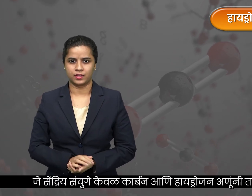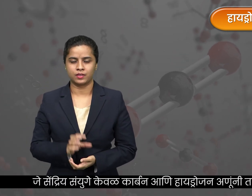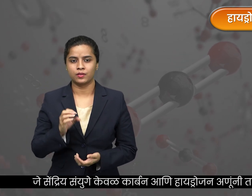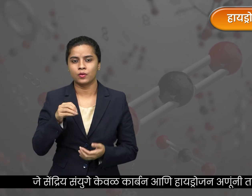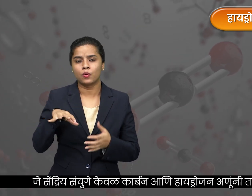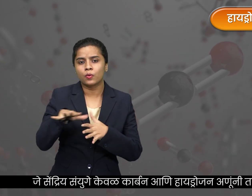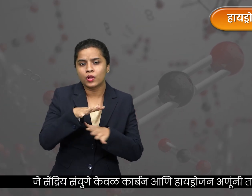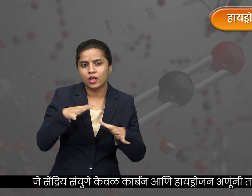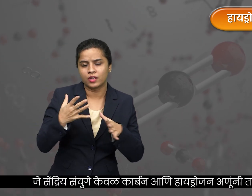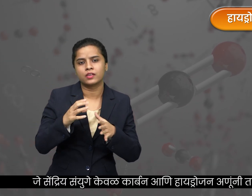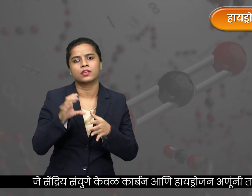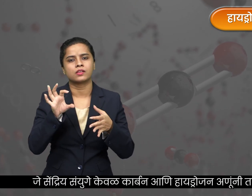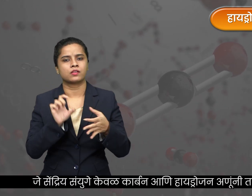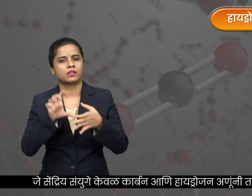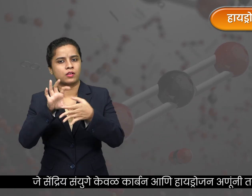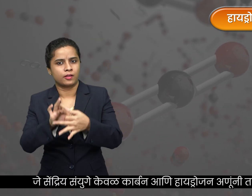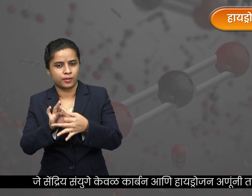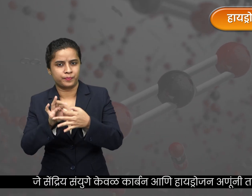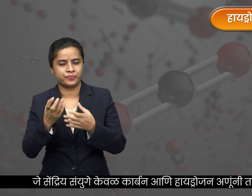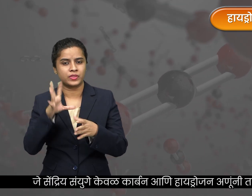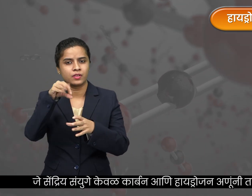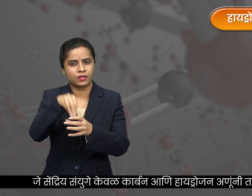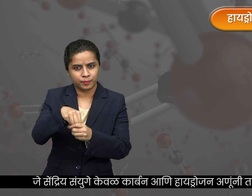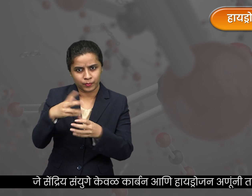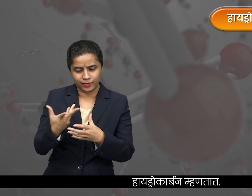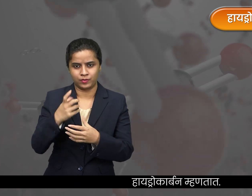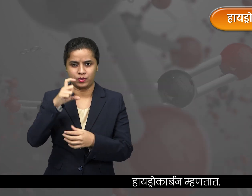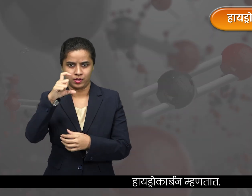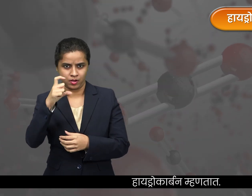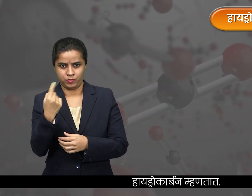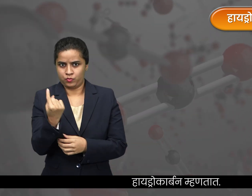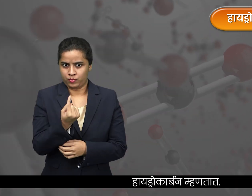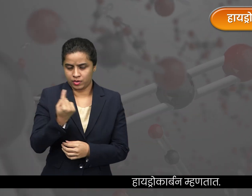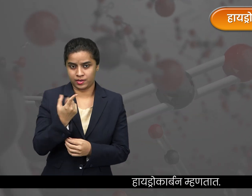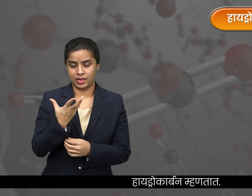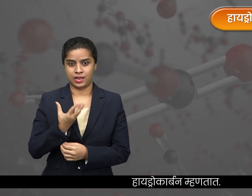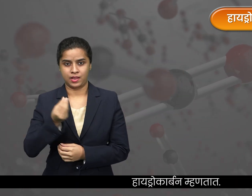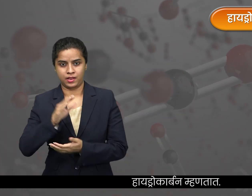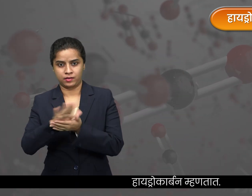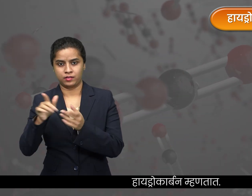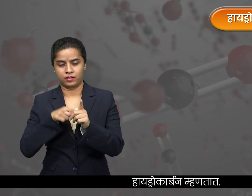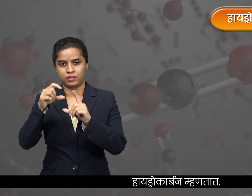जे सेंद्रिय संयुगे केवळ कार्बन आणि हायड्रोजन अणूंनी तयार होतात त्यांना हायड्रोकार्बन म्हणतात.